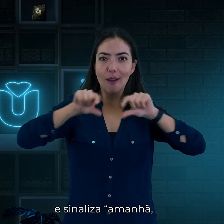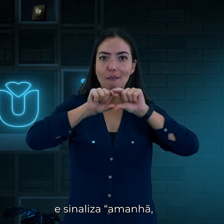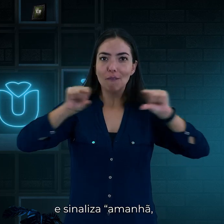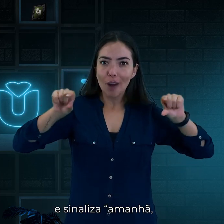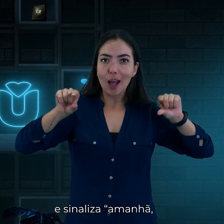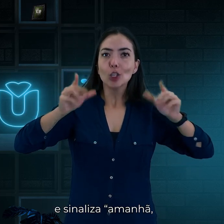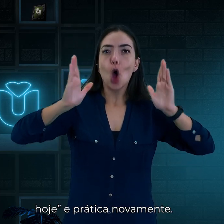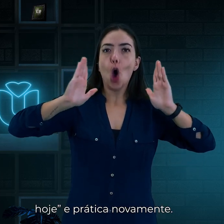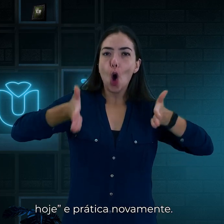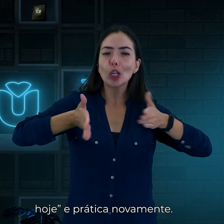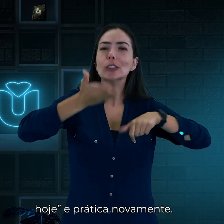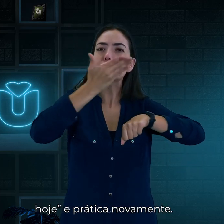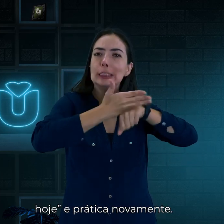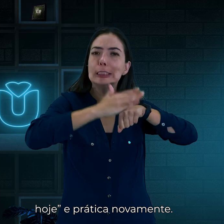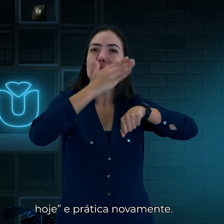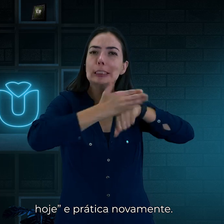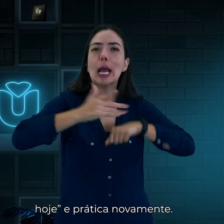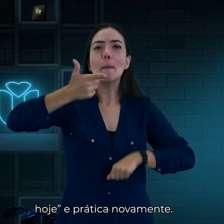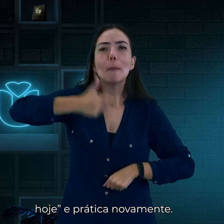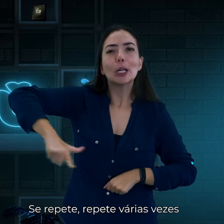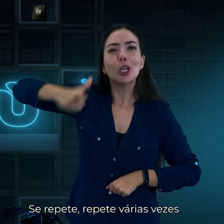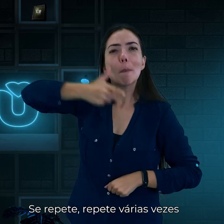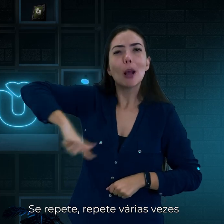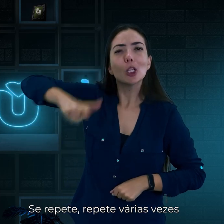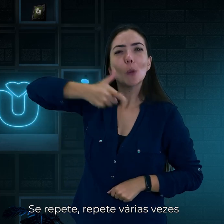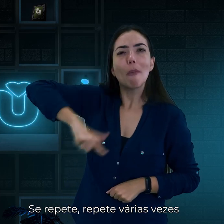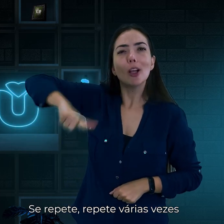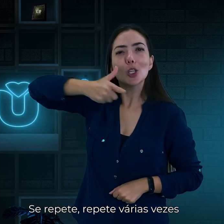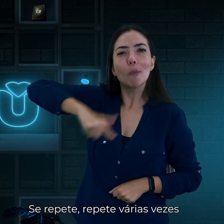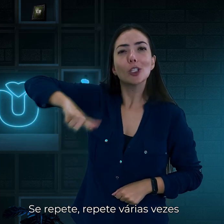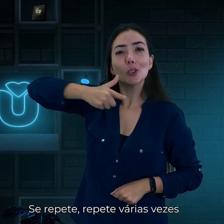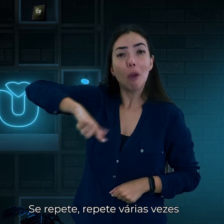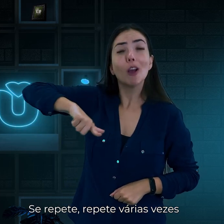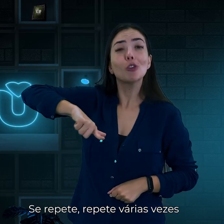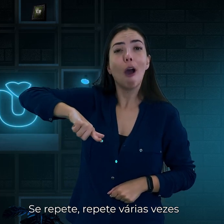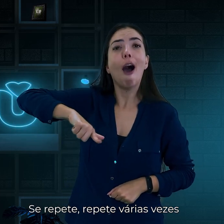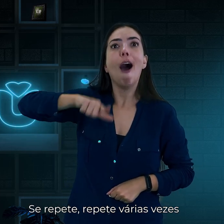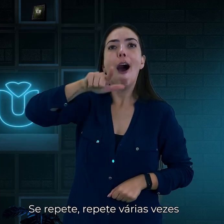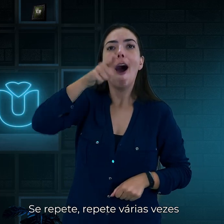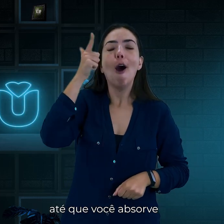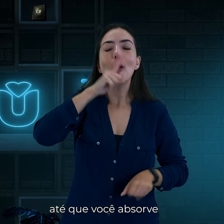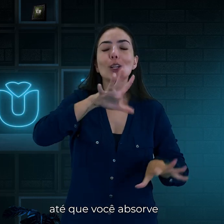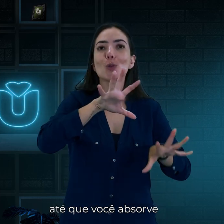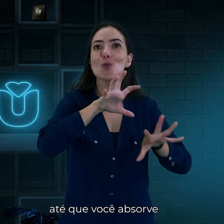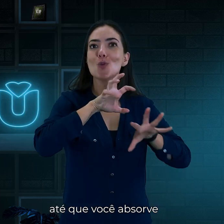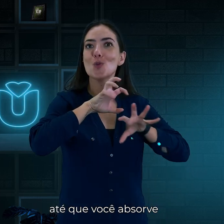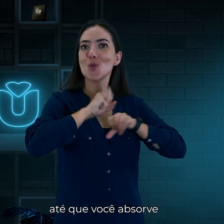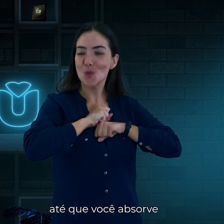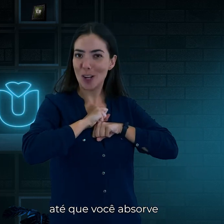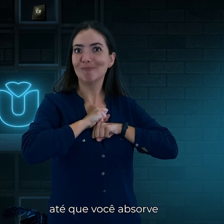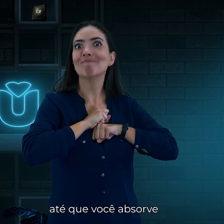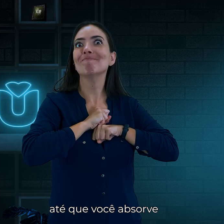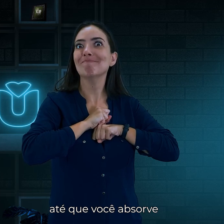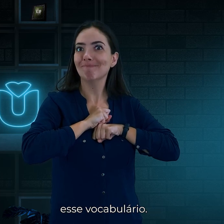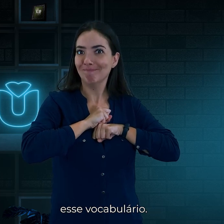Amanhã, hoje. E pratica novamente. Repete, repete várias vezes. Até que você absorve esse vocabulário.